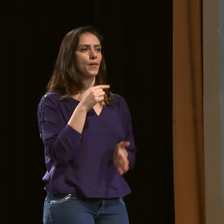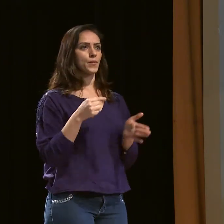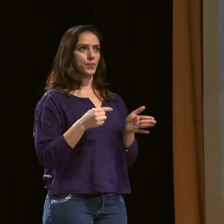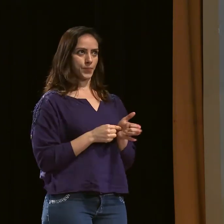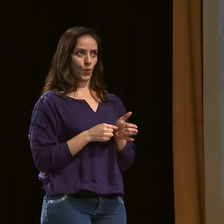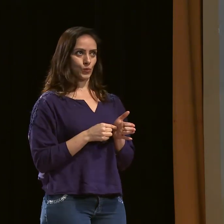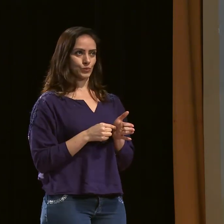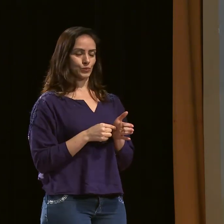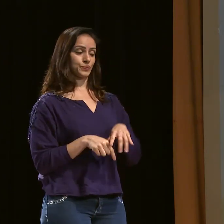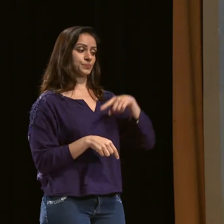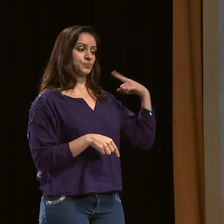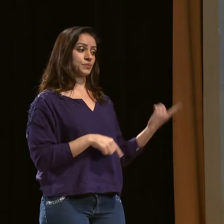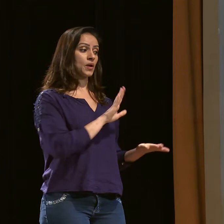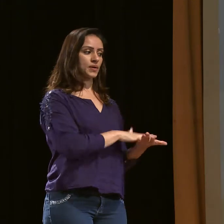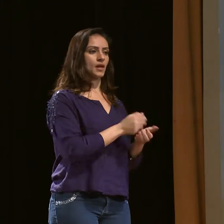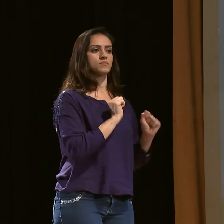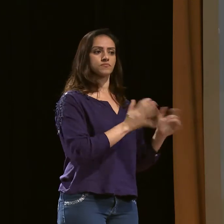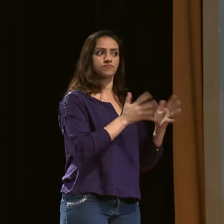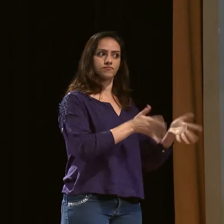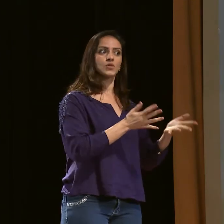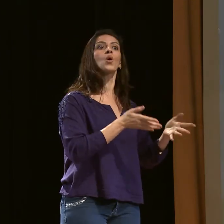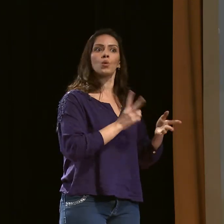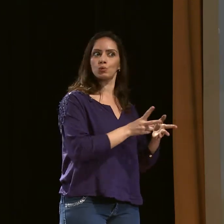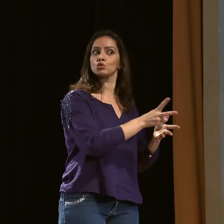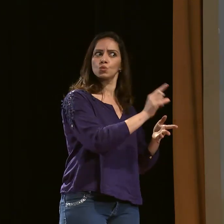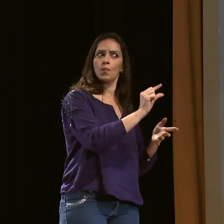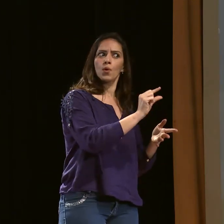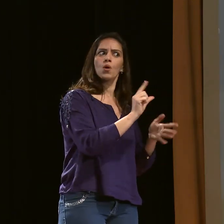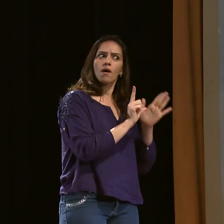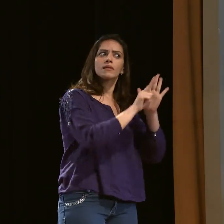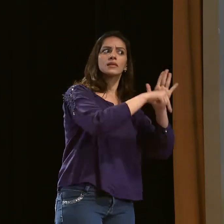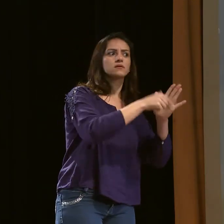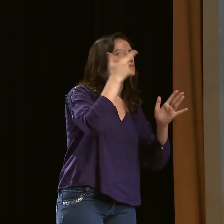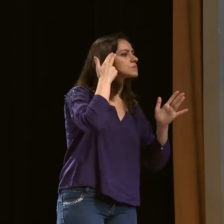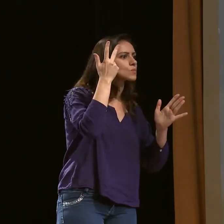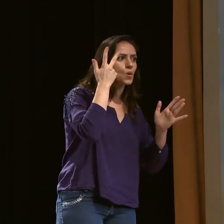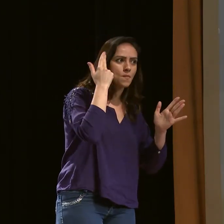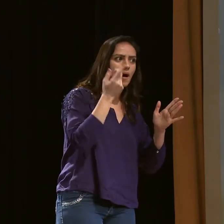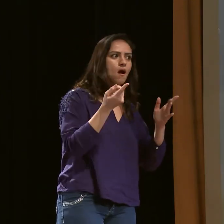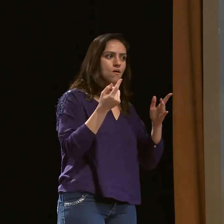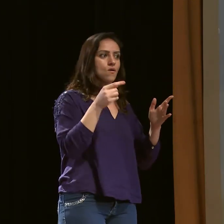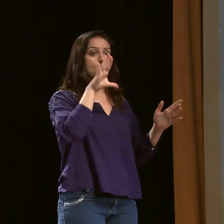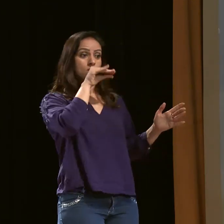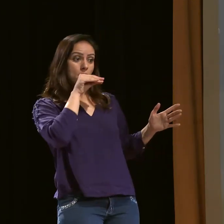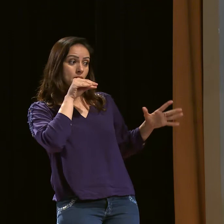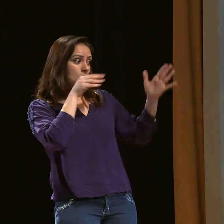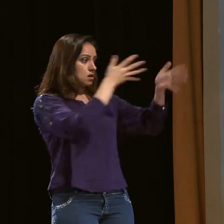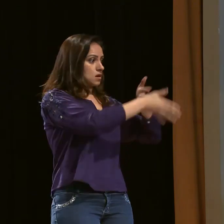aqui falando, o professor está falando, eu dei um ponto, e aí o intérprete sinalizou, ele continua, porque, né, acaba demorando um pouco mais, porque isso é normal, a